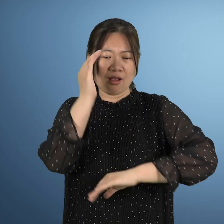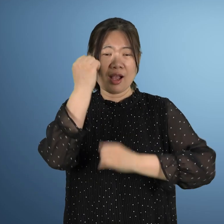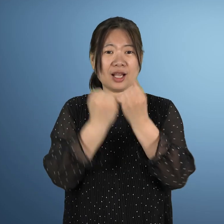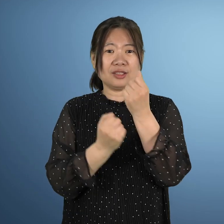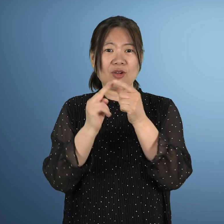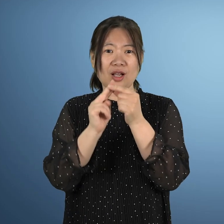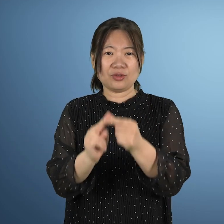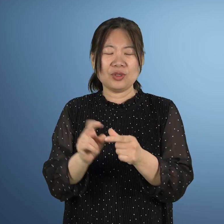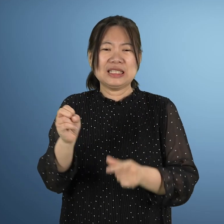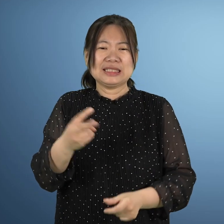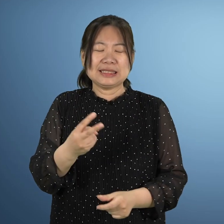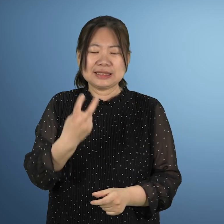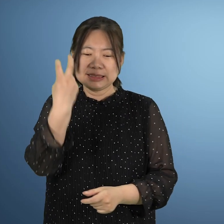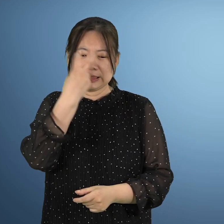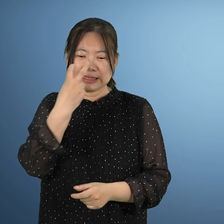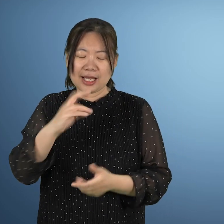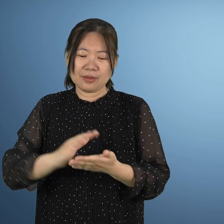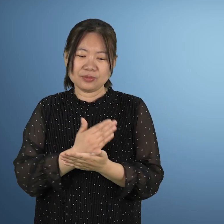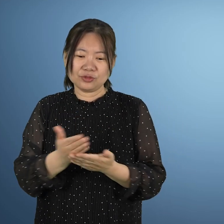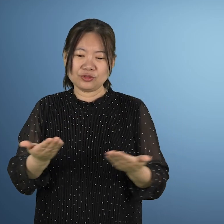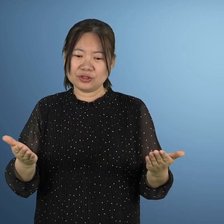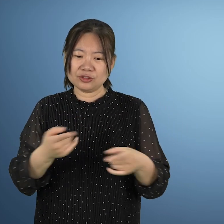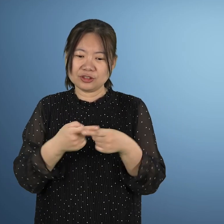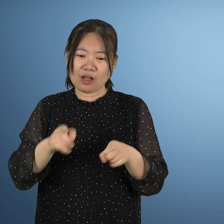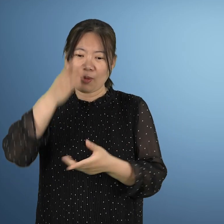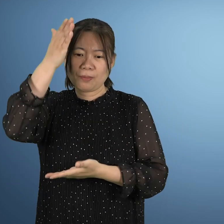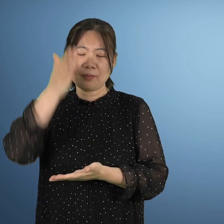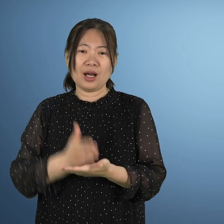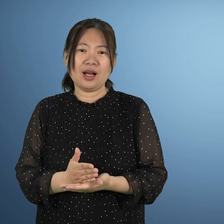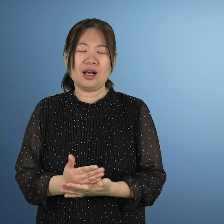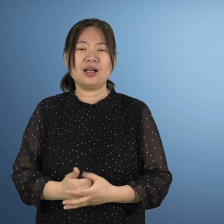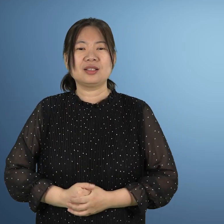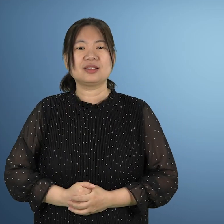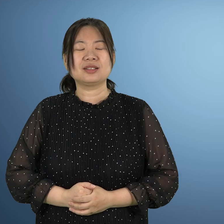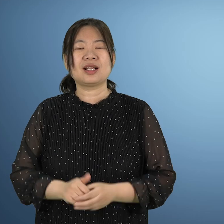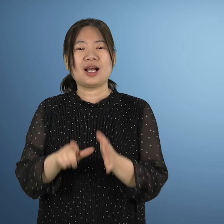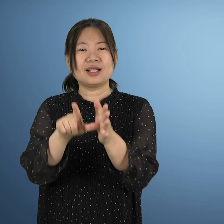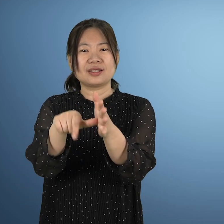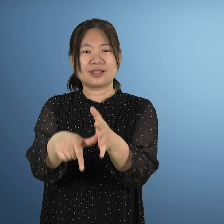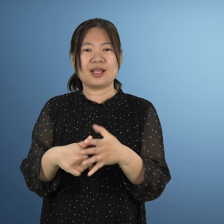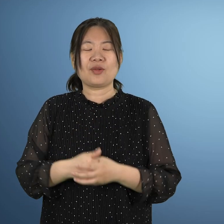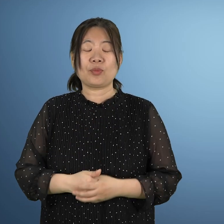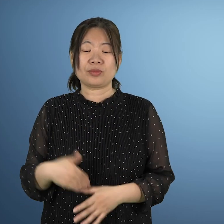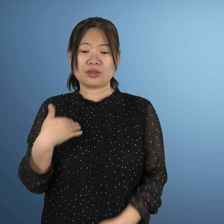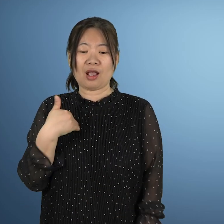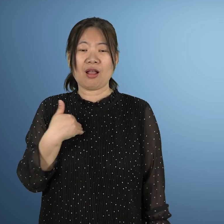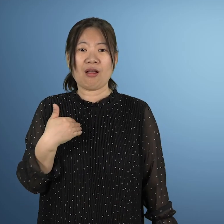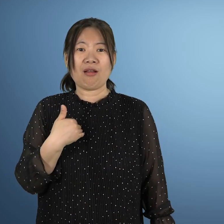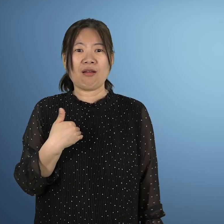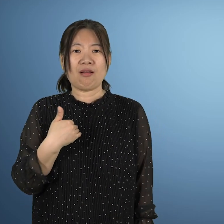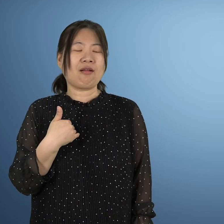해석과 진단과 분석을 할 게 아니라 이때 나는